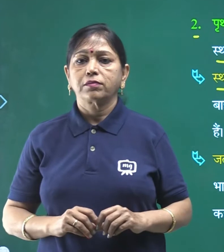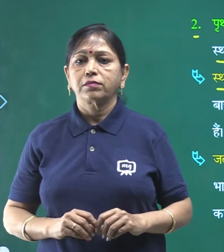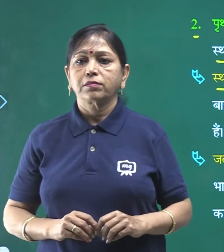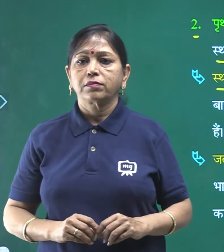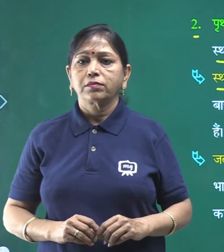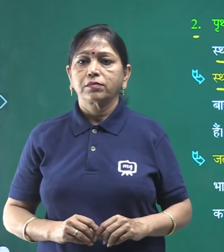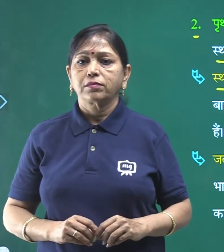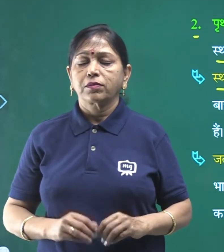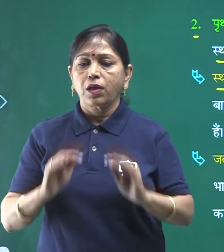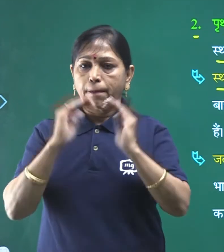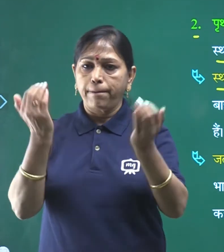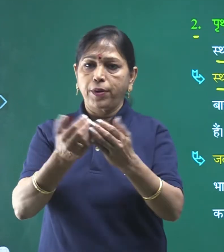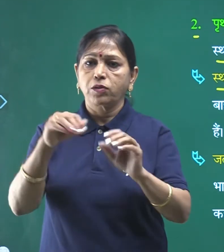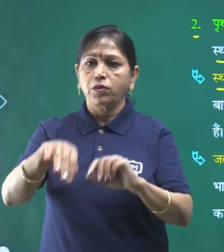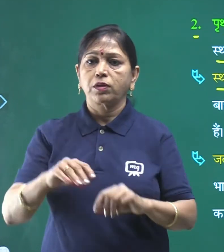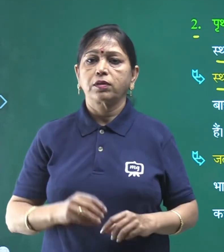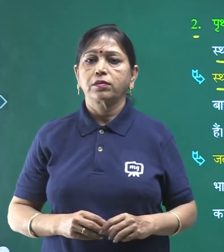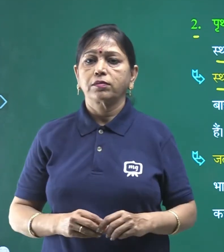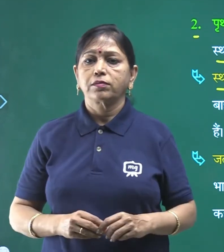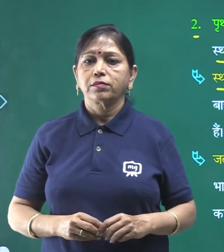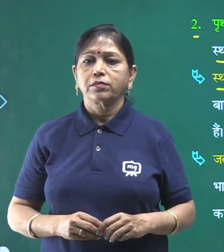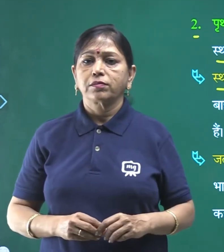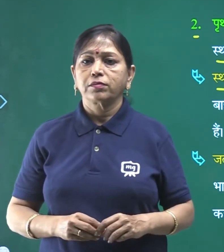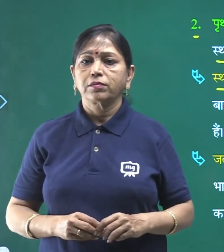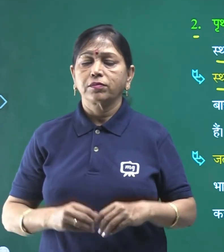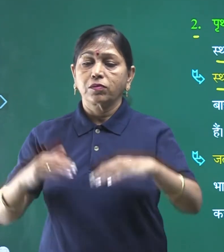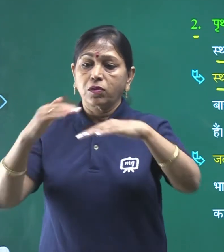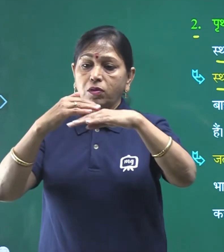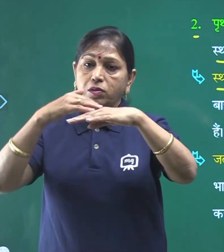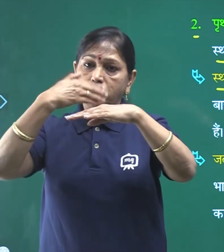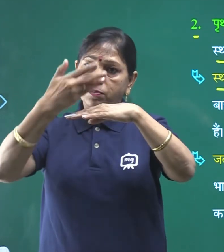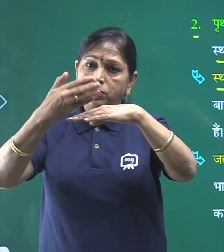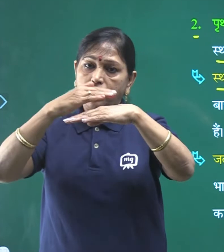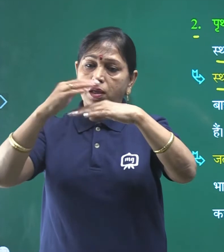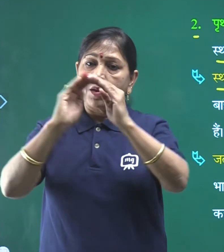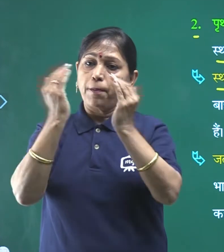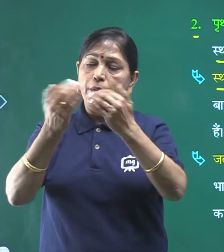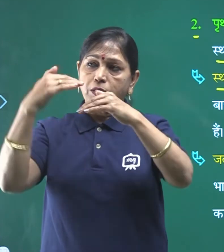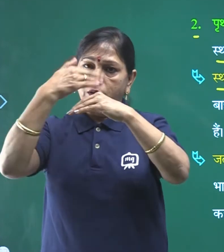कि पृथ्वी की को सबसे बाहरी परत को